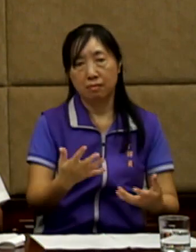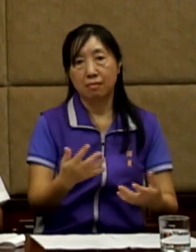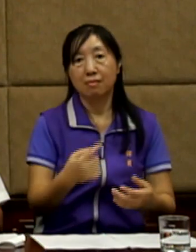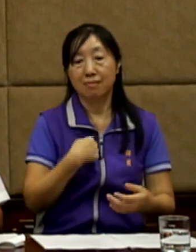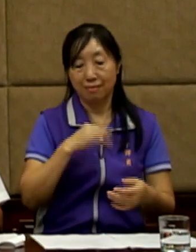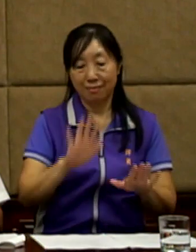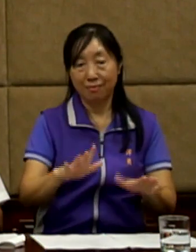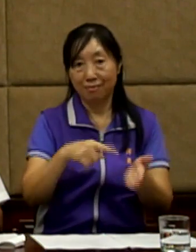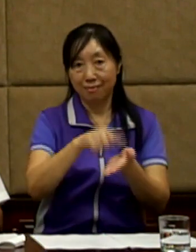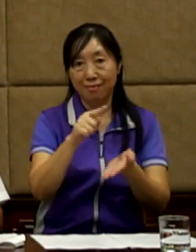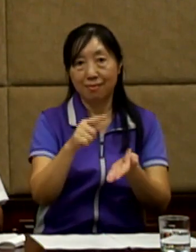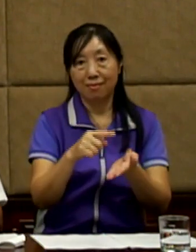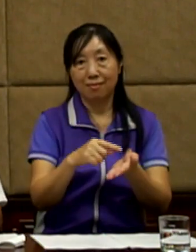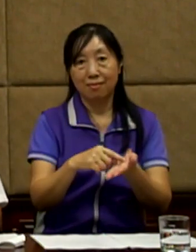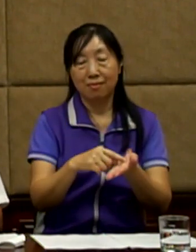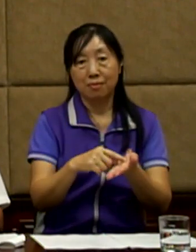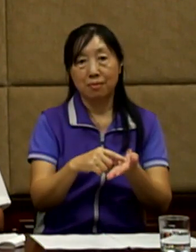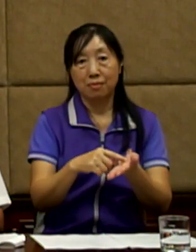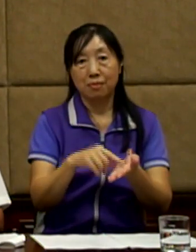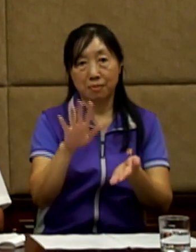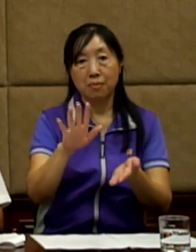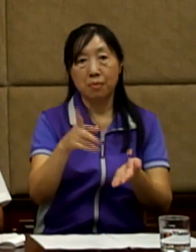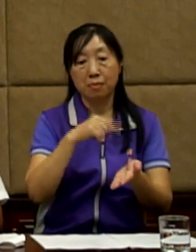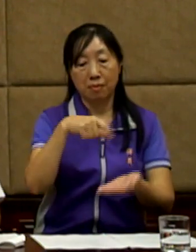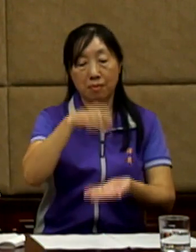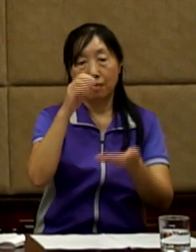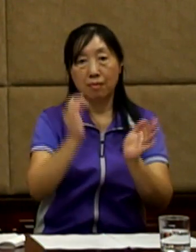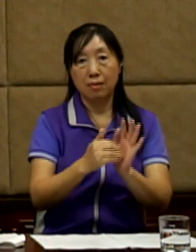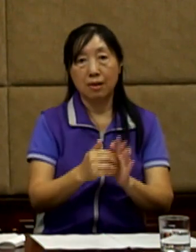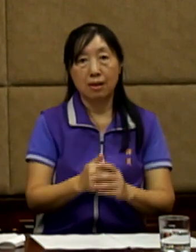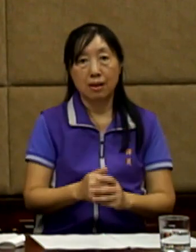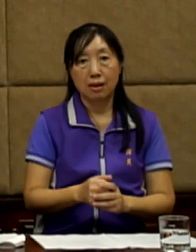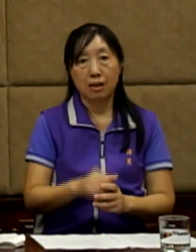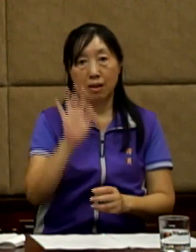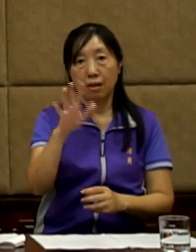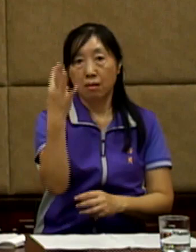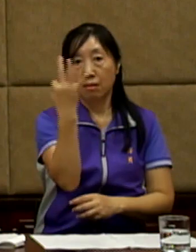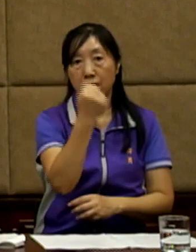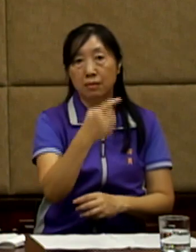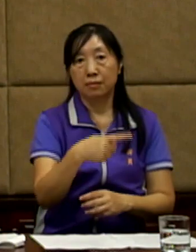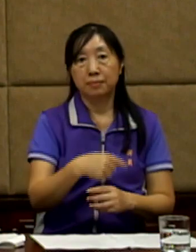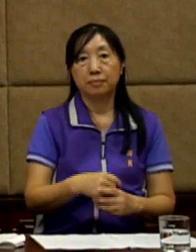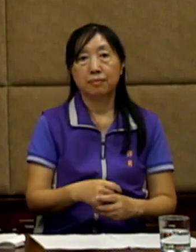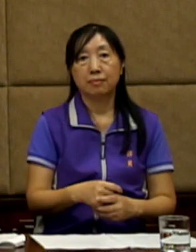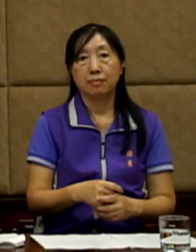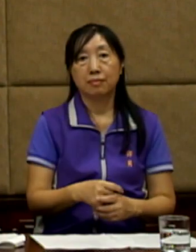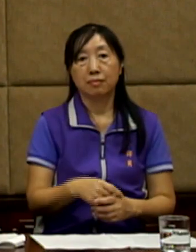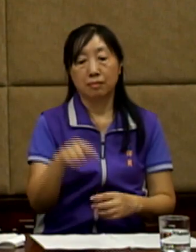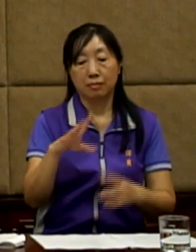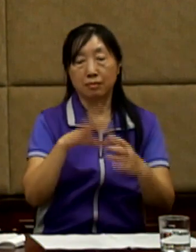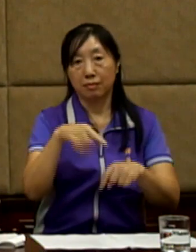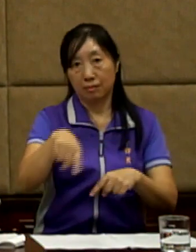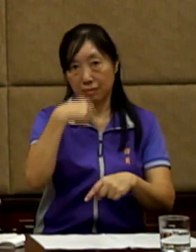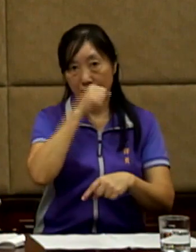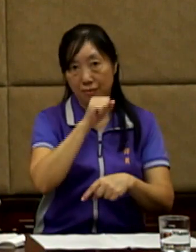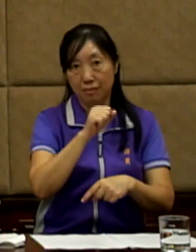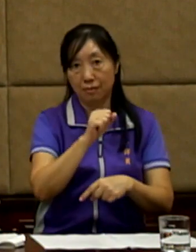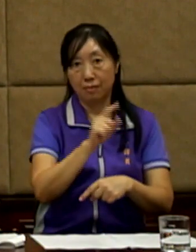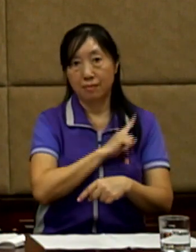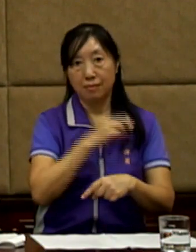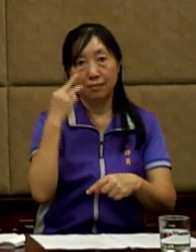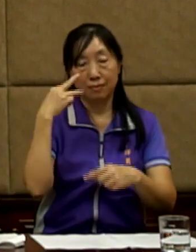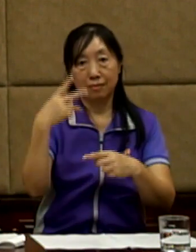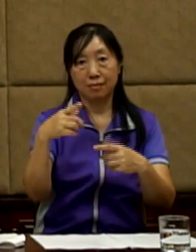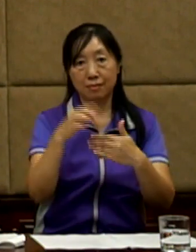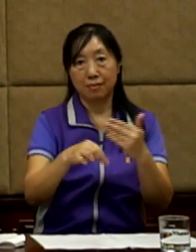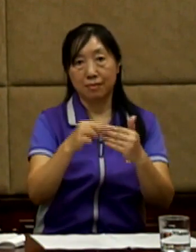次我们在新闻稿中也有谈到有几个项目，就是我们希望，因为本国自治率在现在的卫